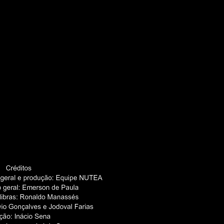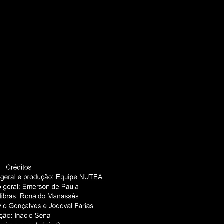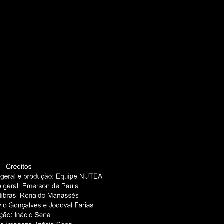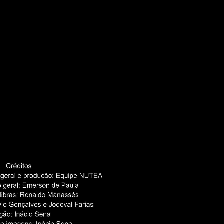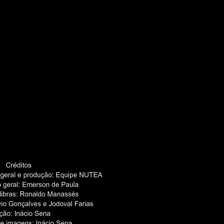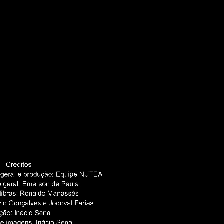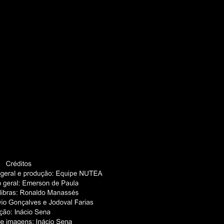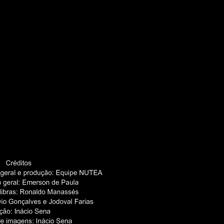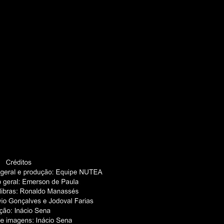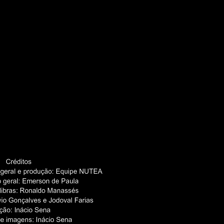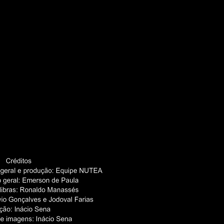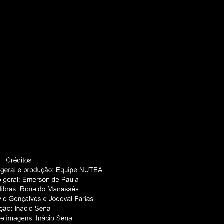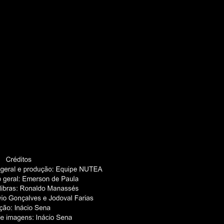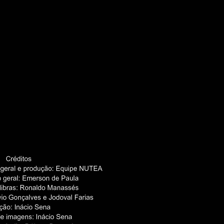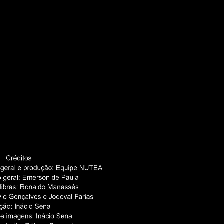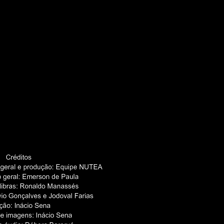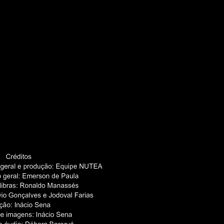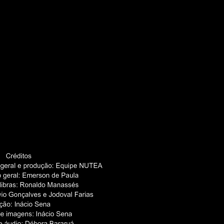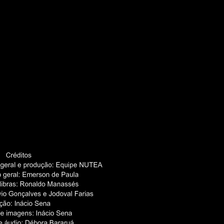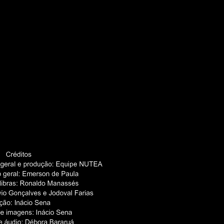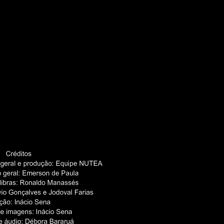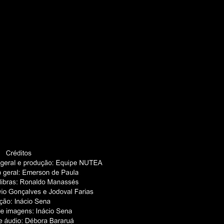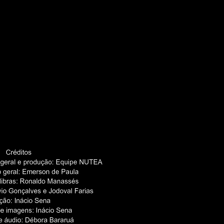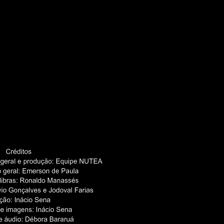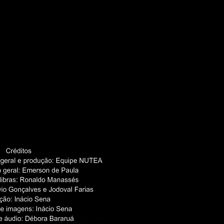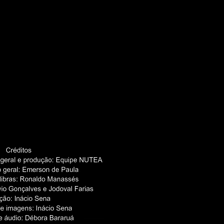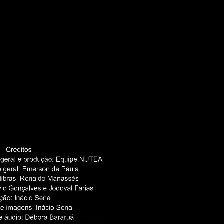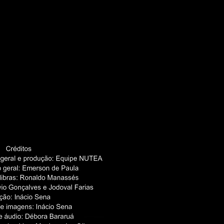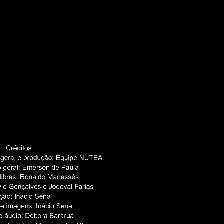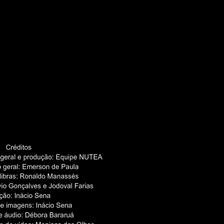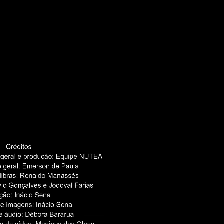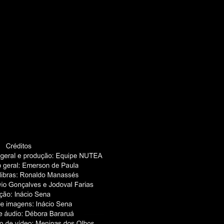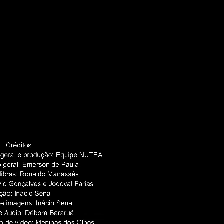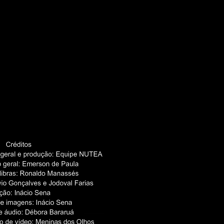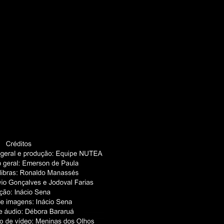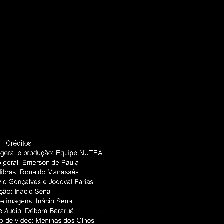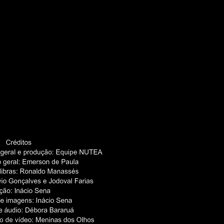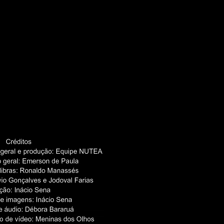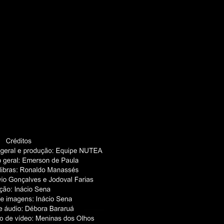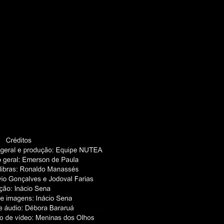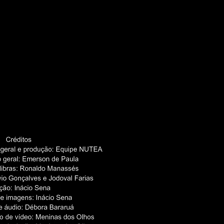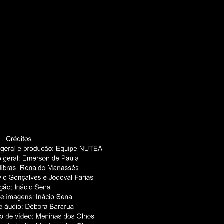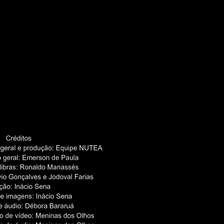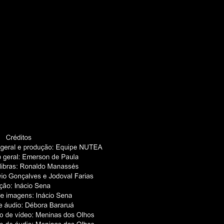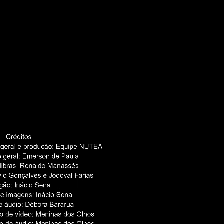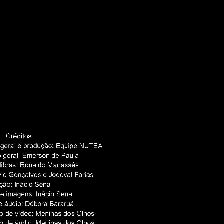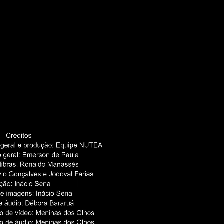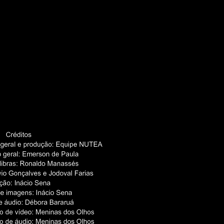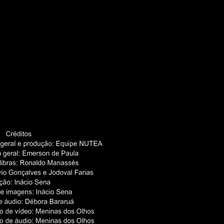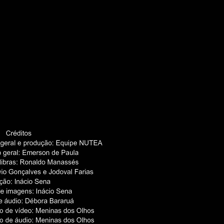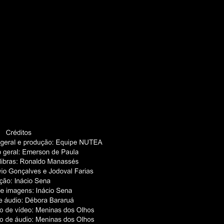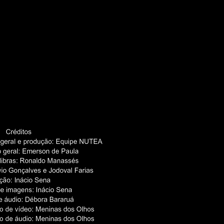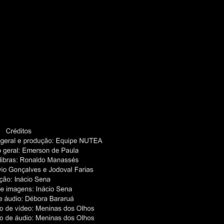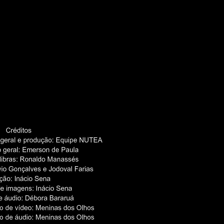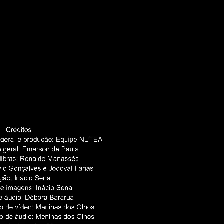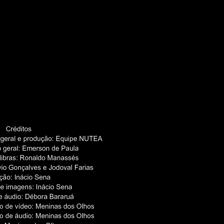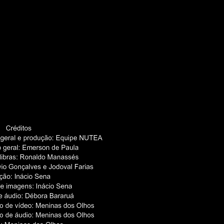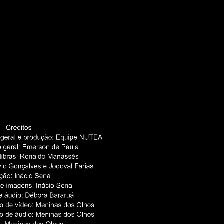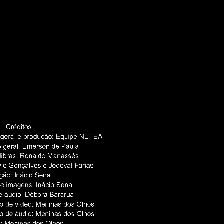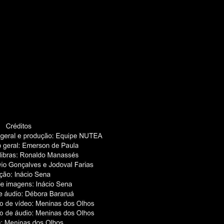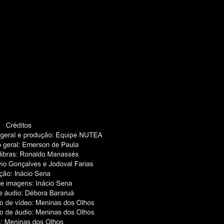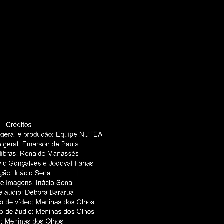Emerson de Paula intérprete de libras Ronaldo Manassés depoimentos